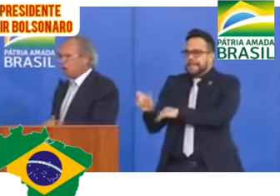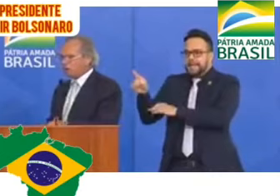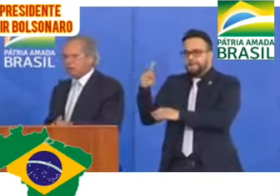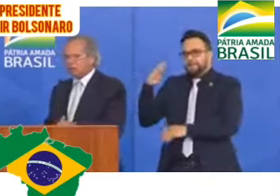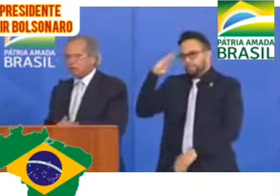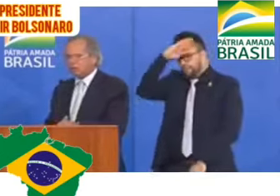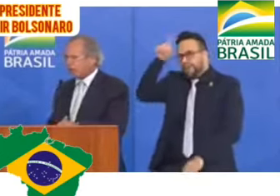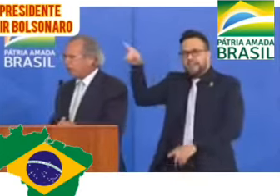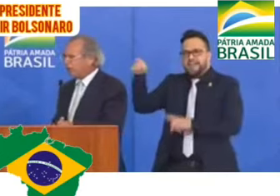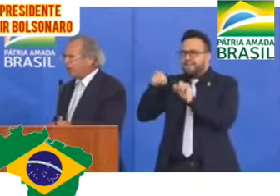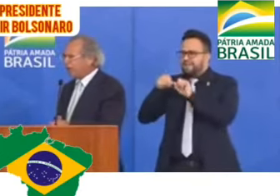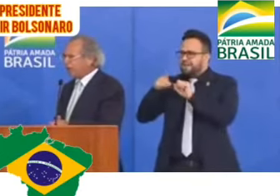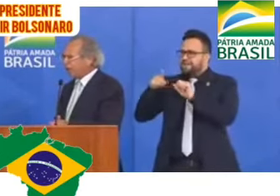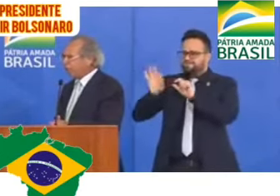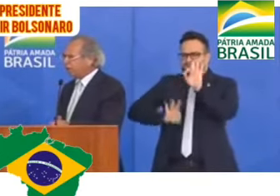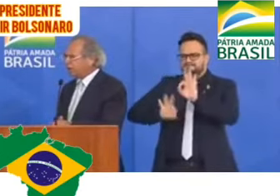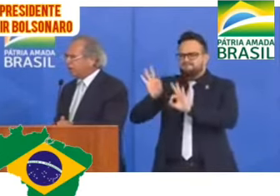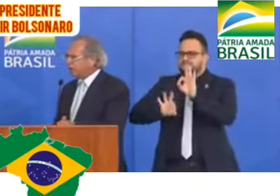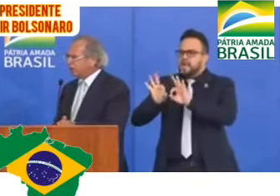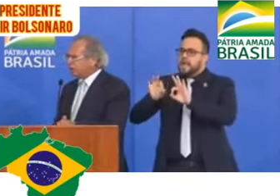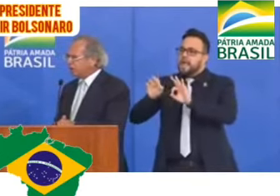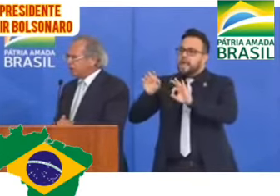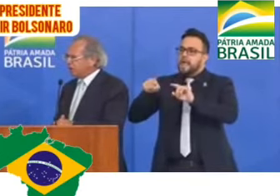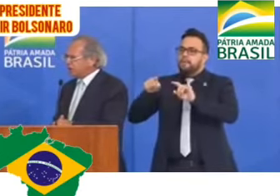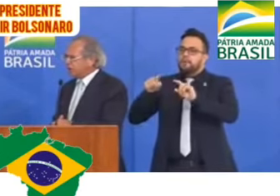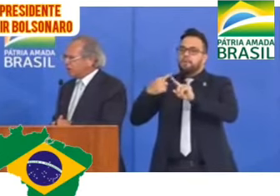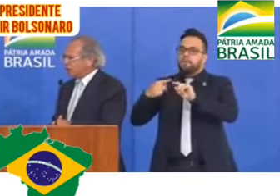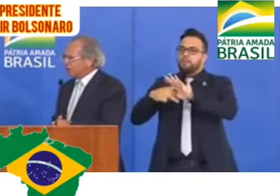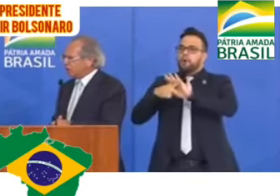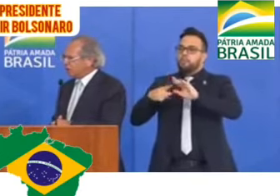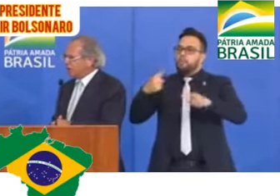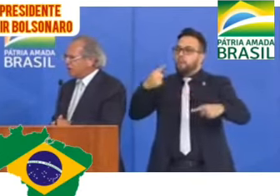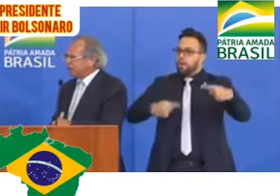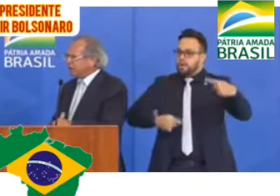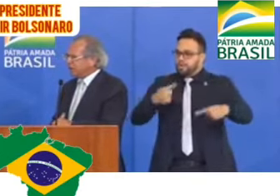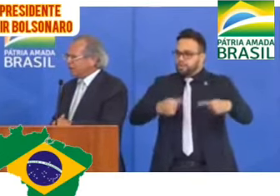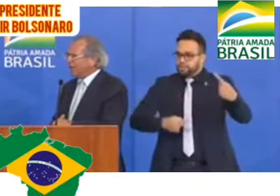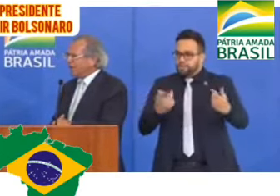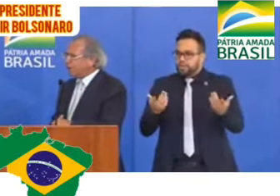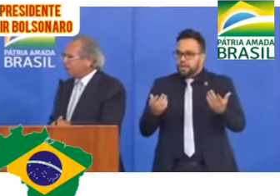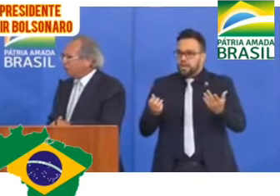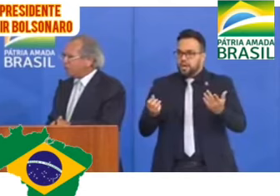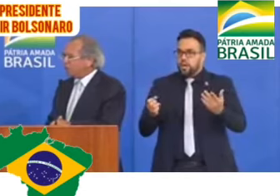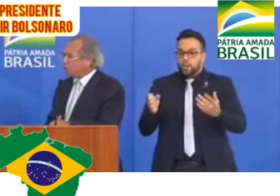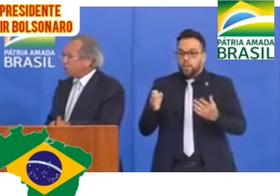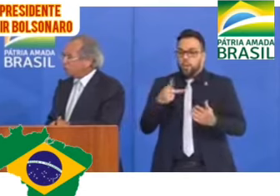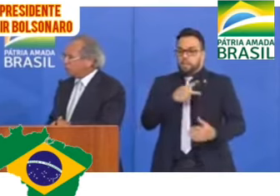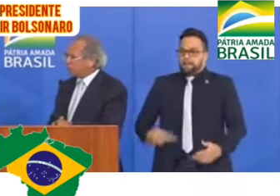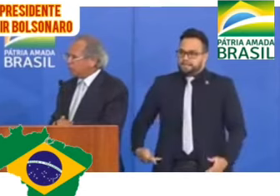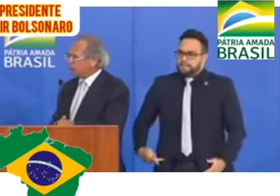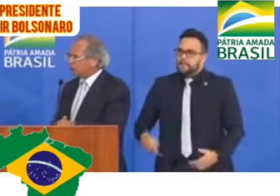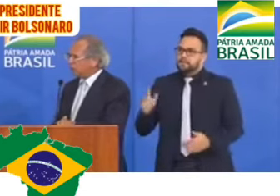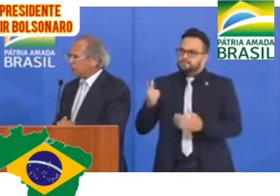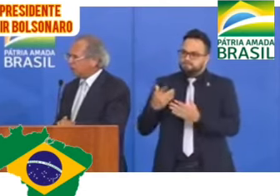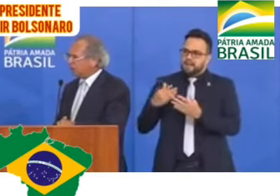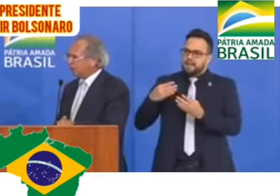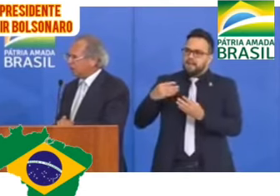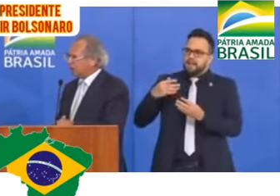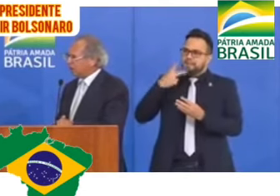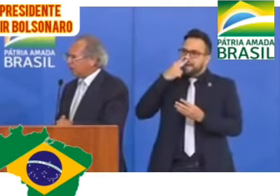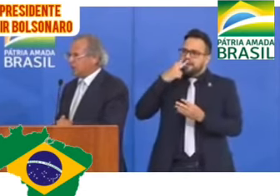das reformas, de tudo isso, é a política. O presidente está reformando, inclusive a